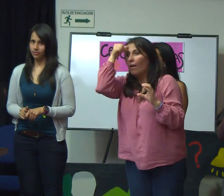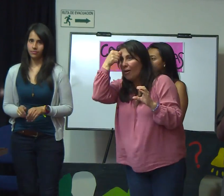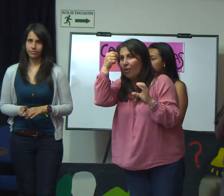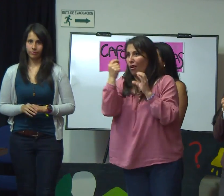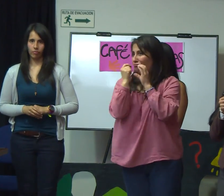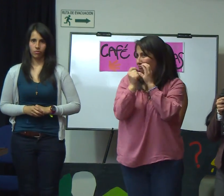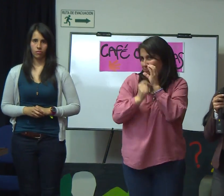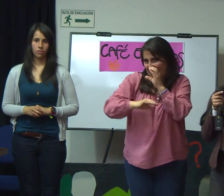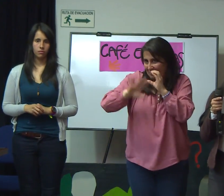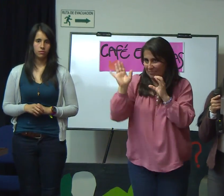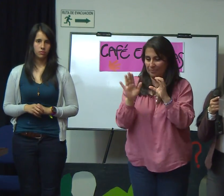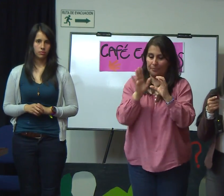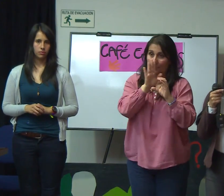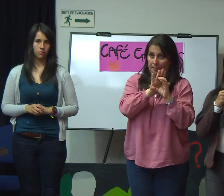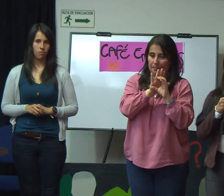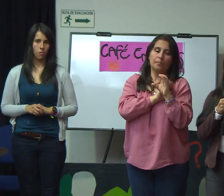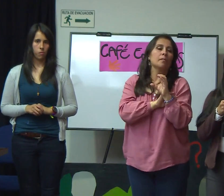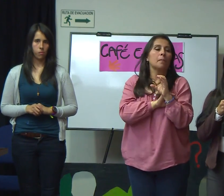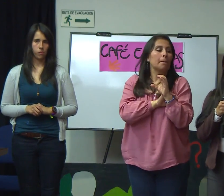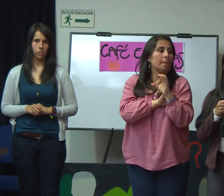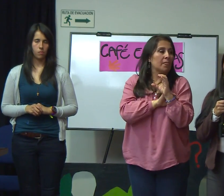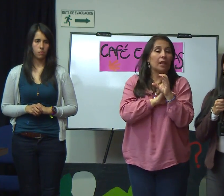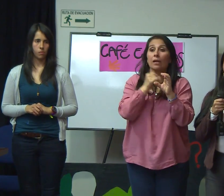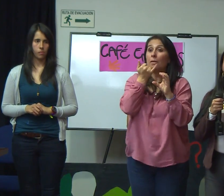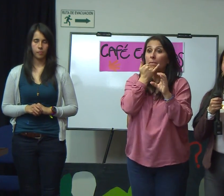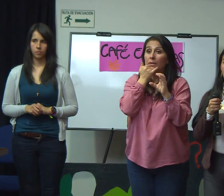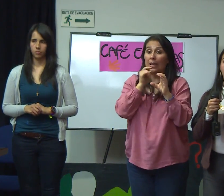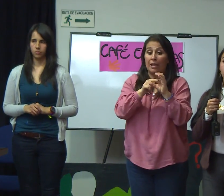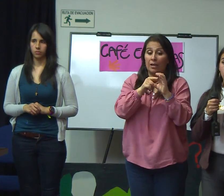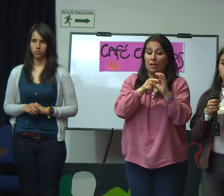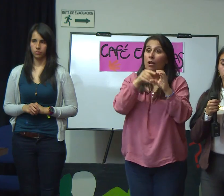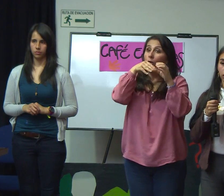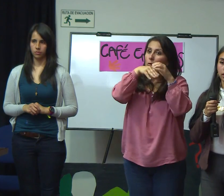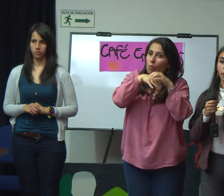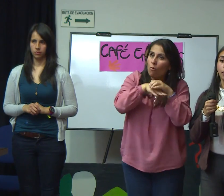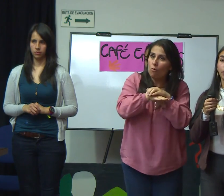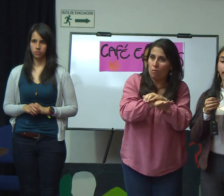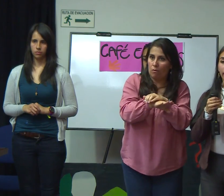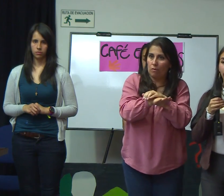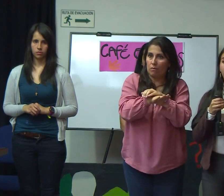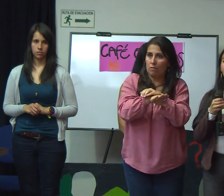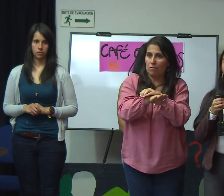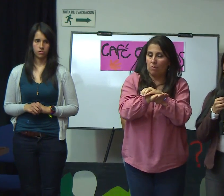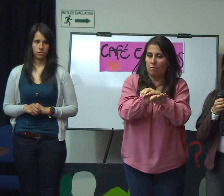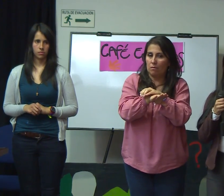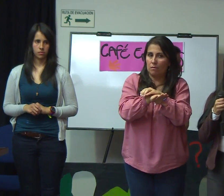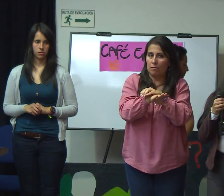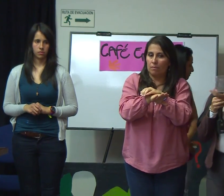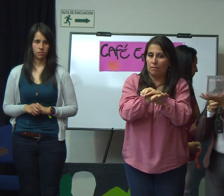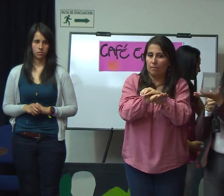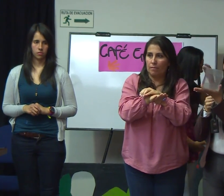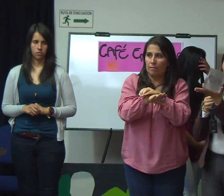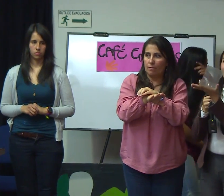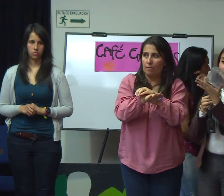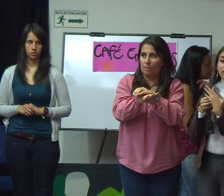bueno, la idea es que ese cubito lo vamos a guardar nosotras para seguir